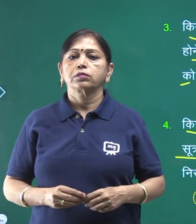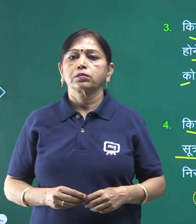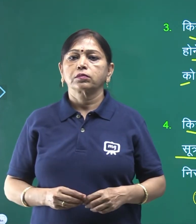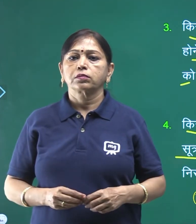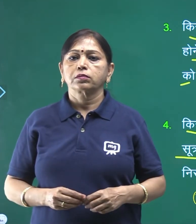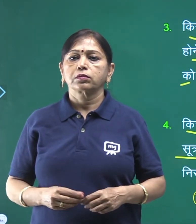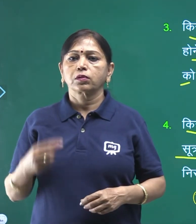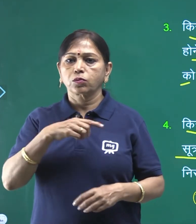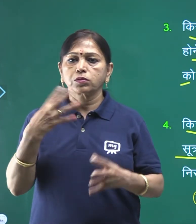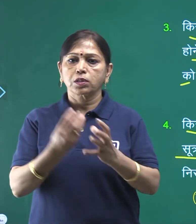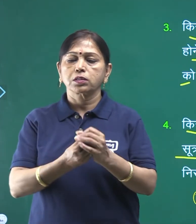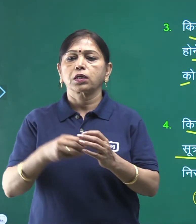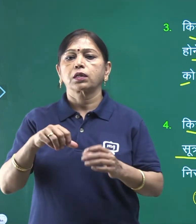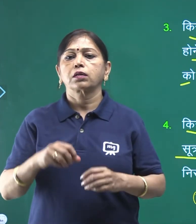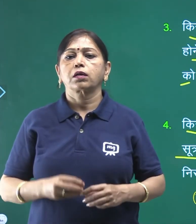उसके संघटक का